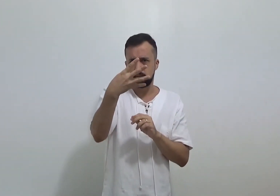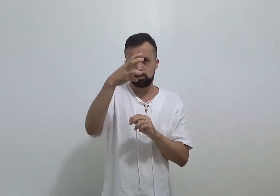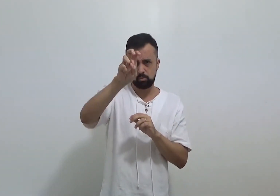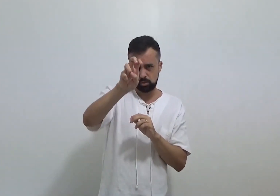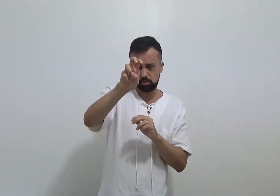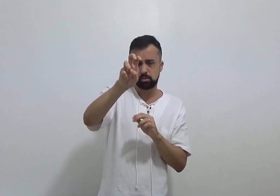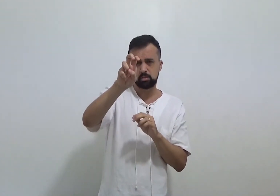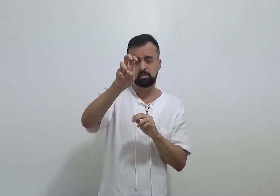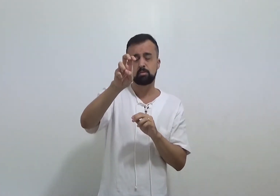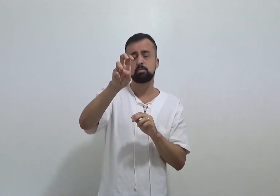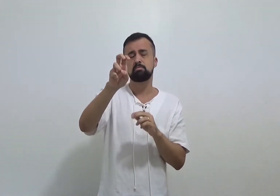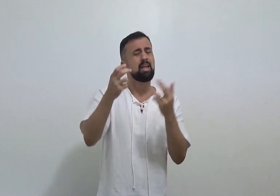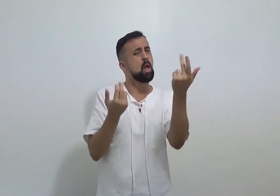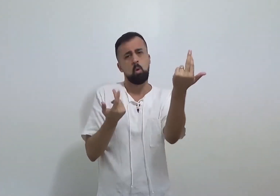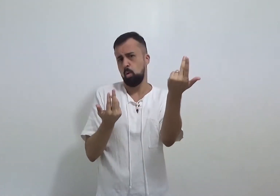Então, essa lei